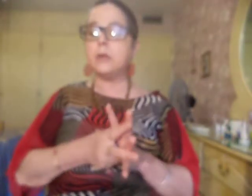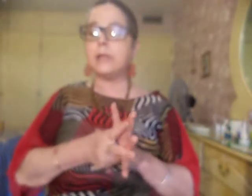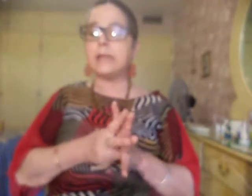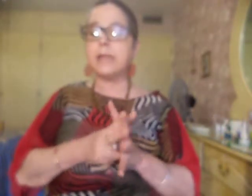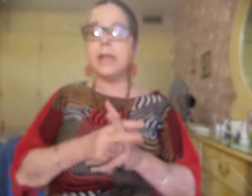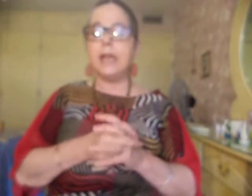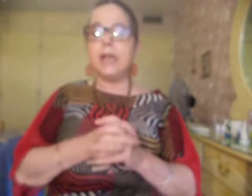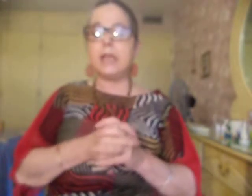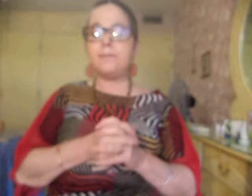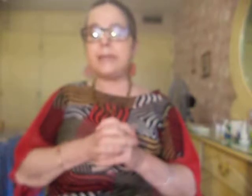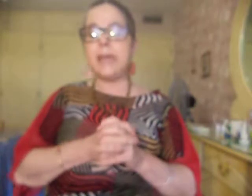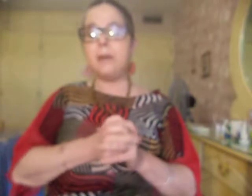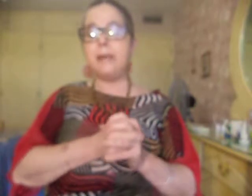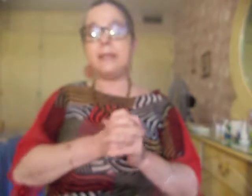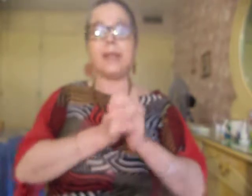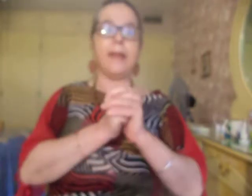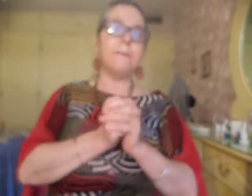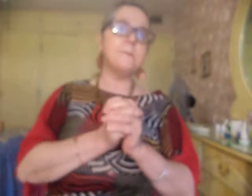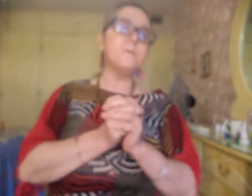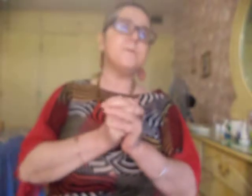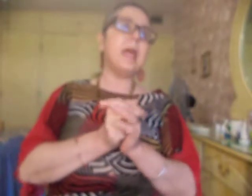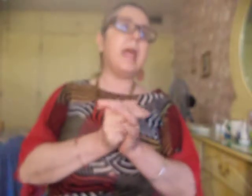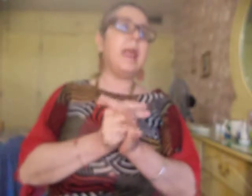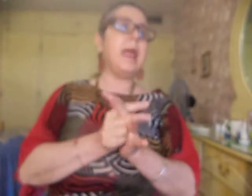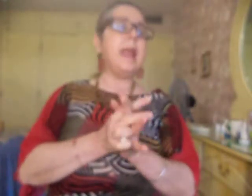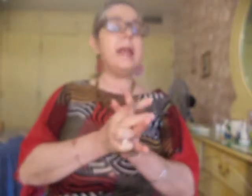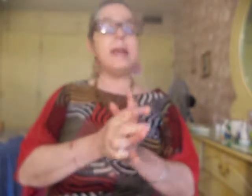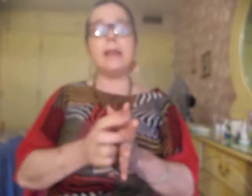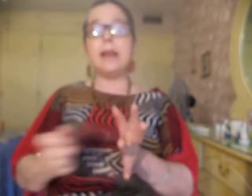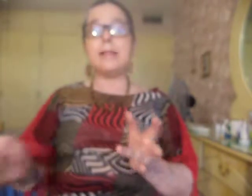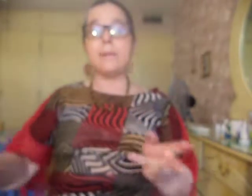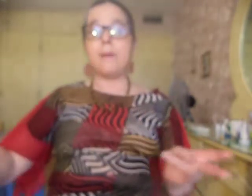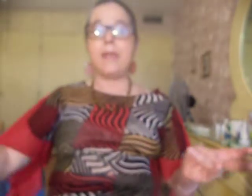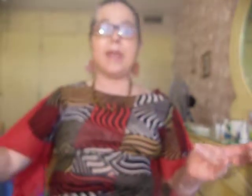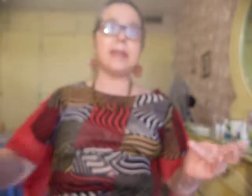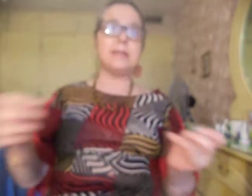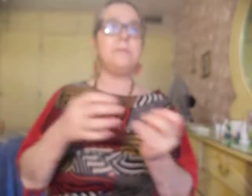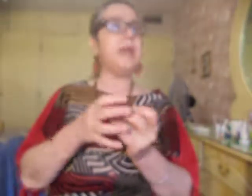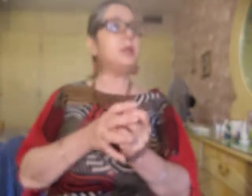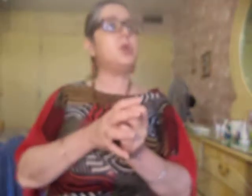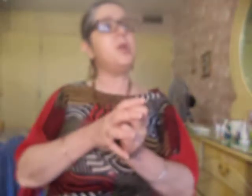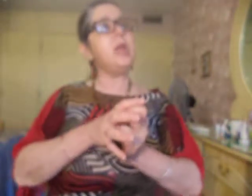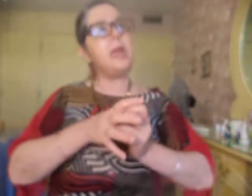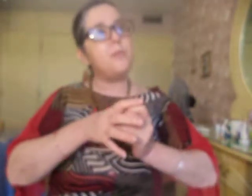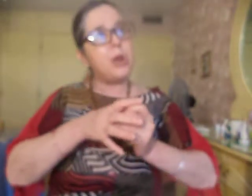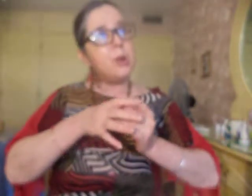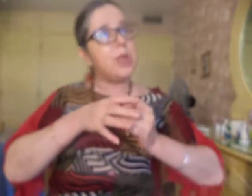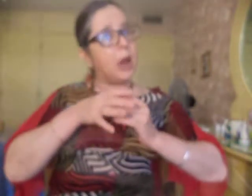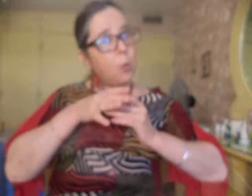otras, especialmente en la etapa de crecimiento. Y bueno, ya